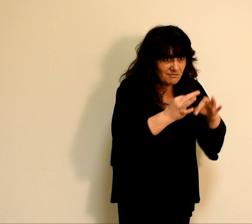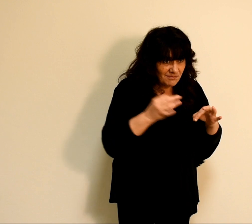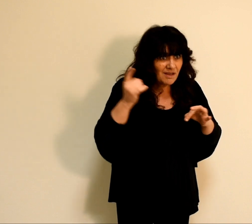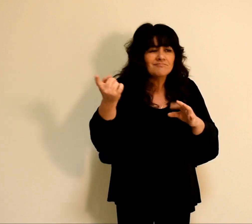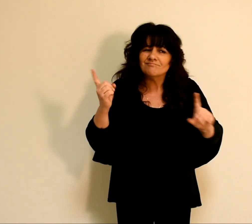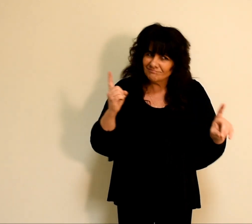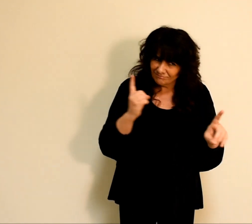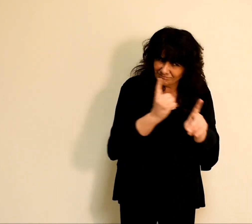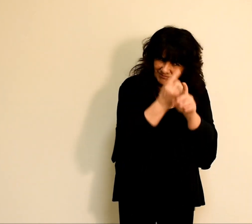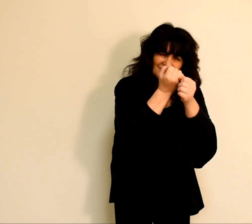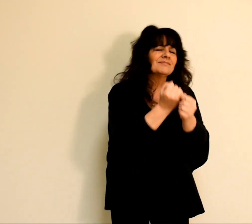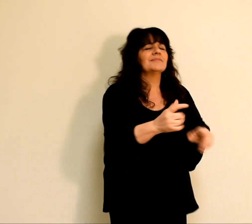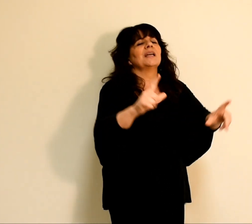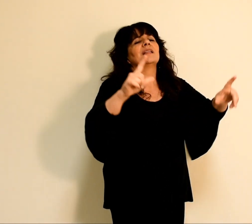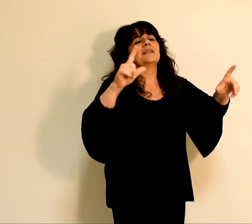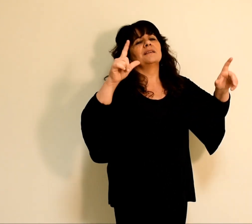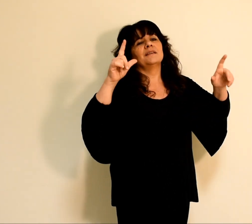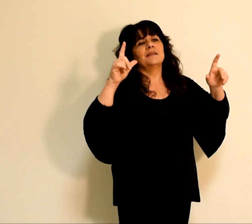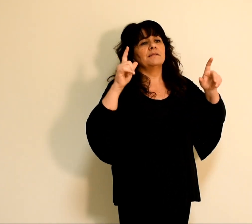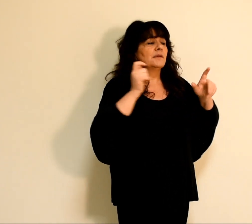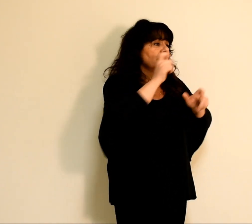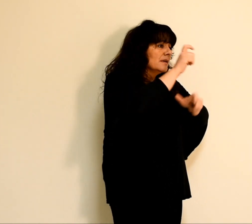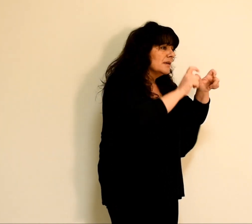Il aura souci du faible et